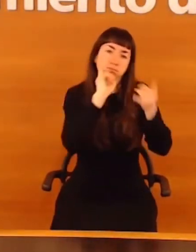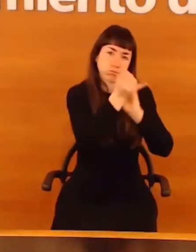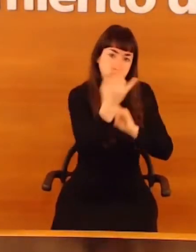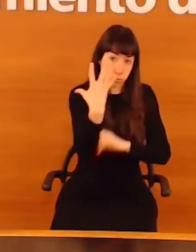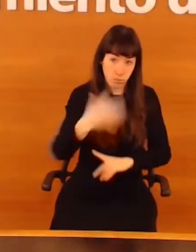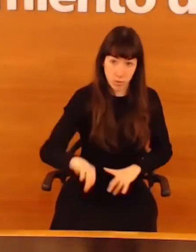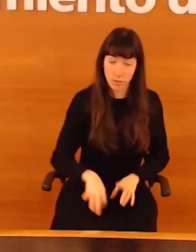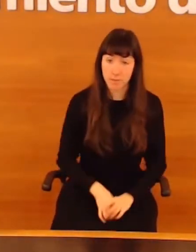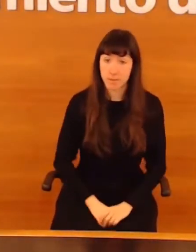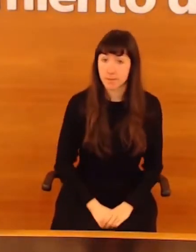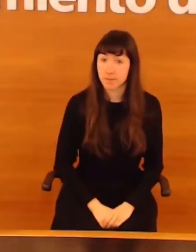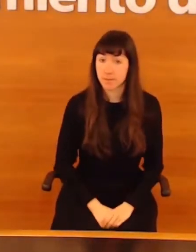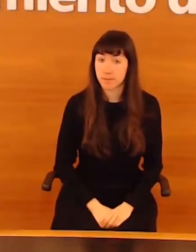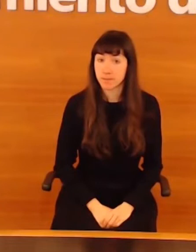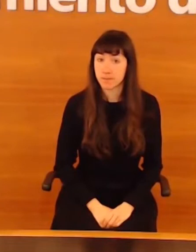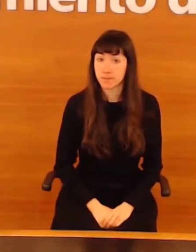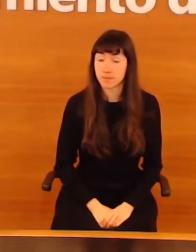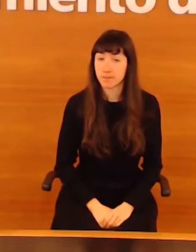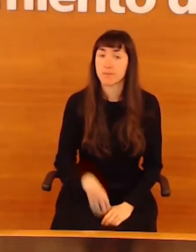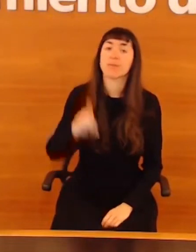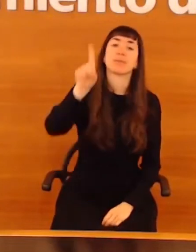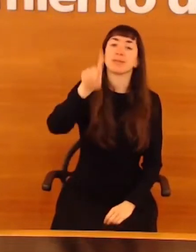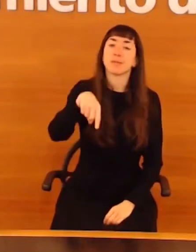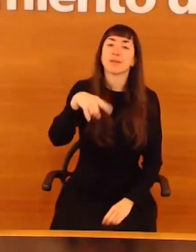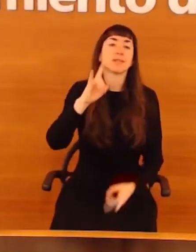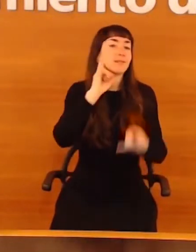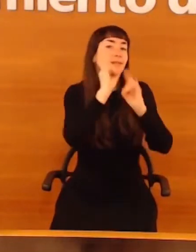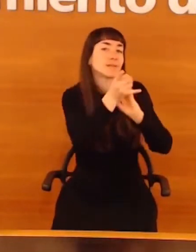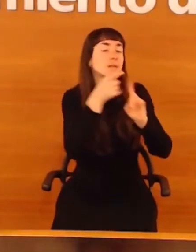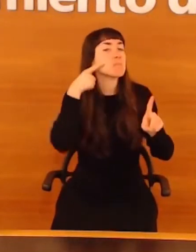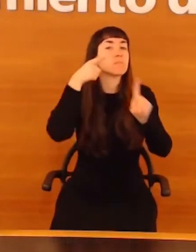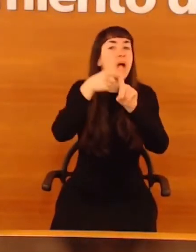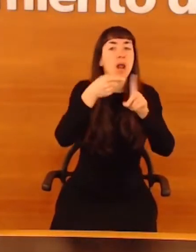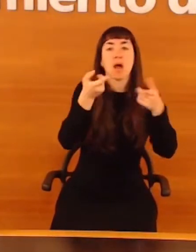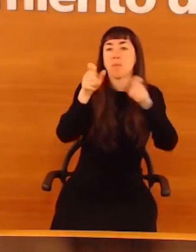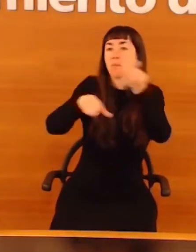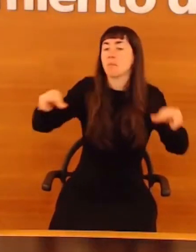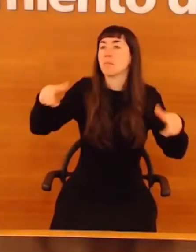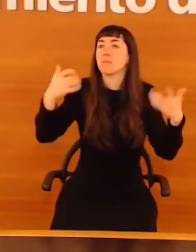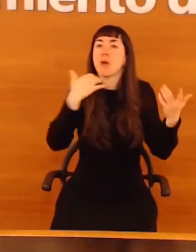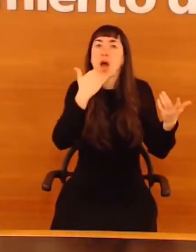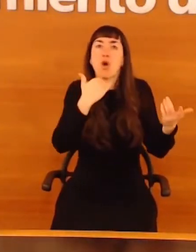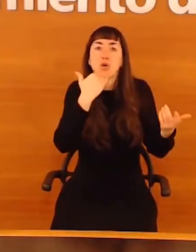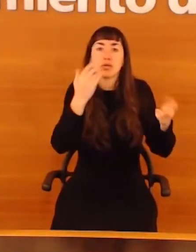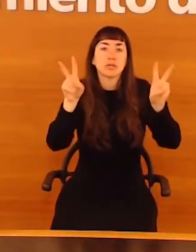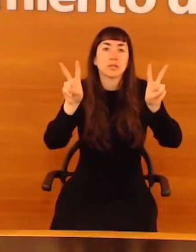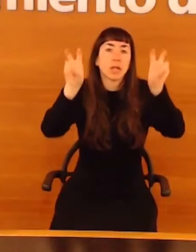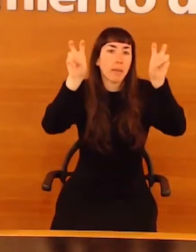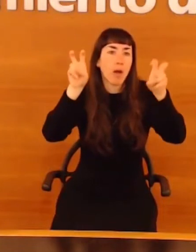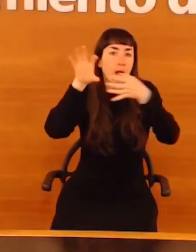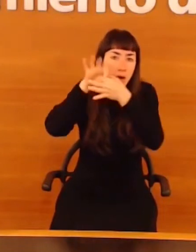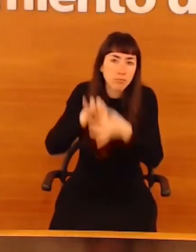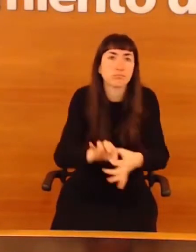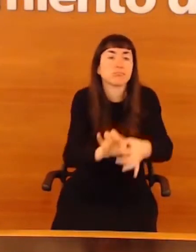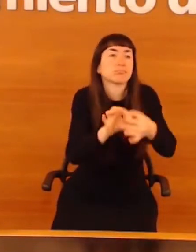alarma. También están al servicio de la ciudadanía para atender cualquier cuestión relacionada con